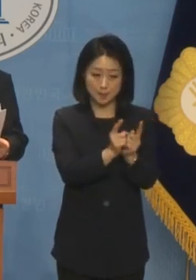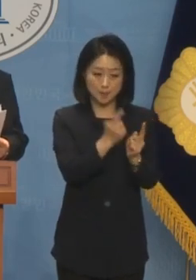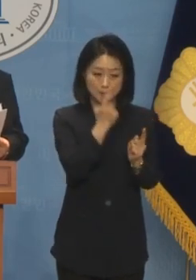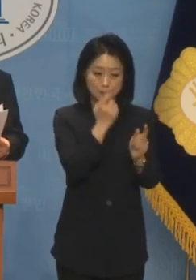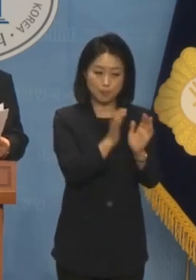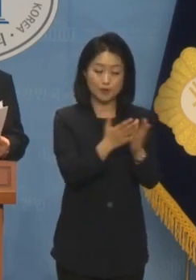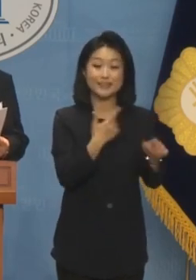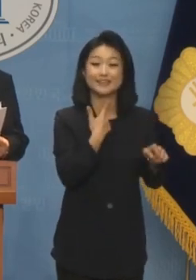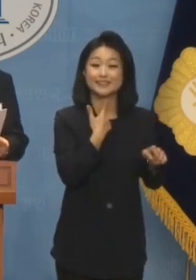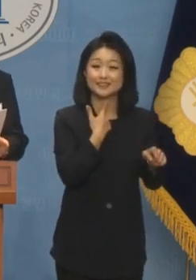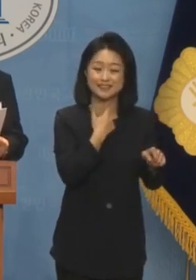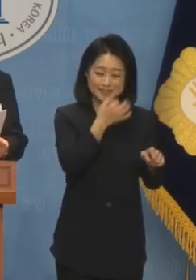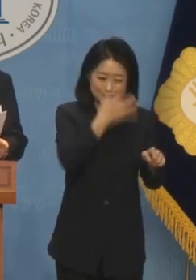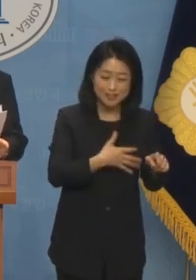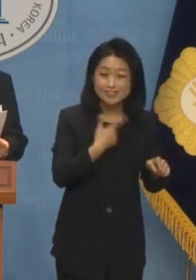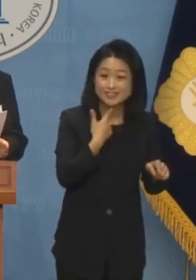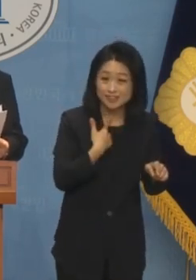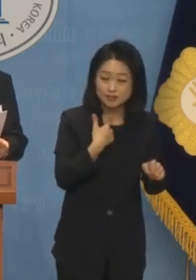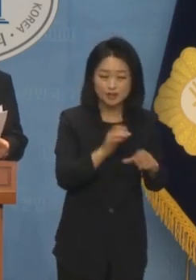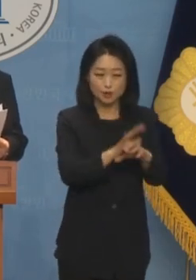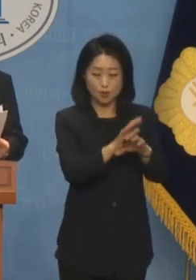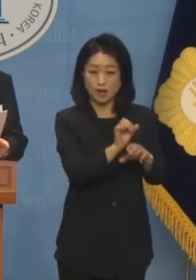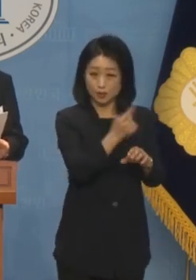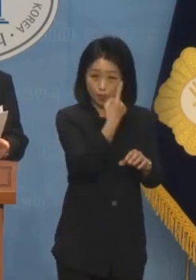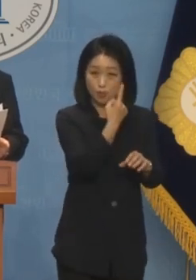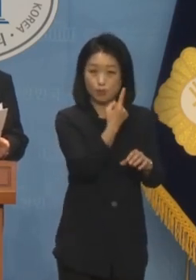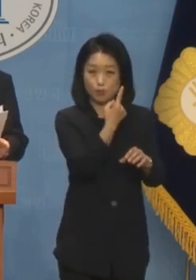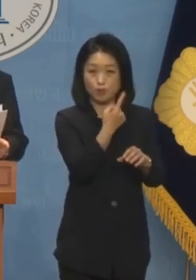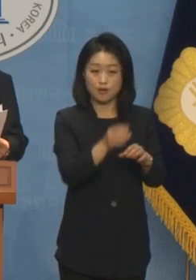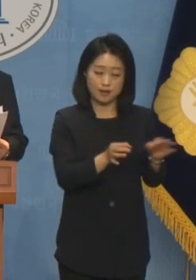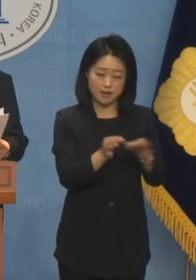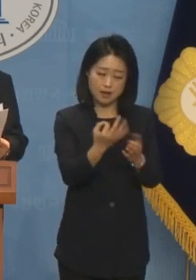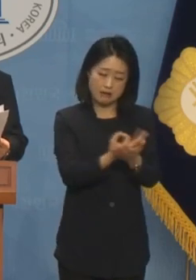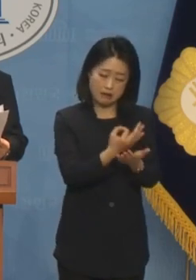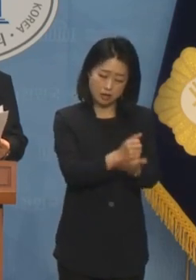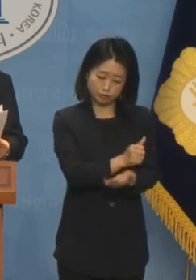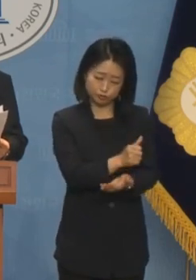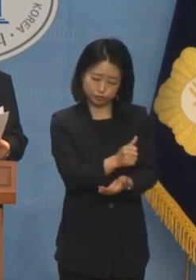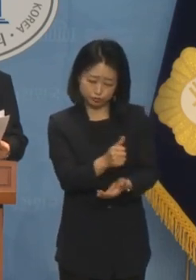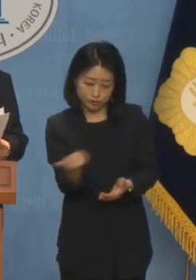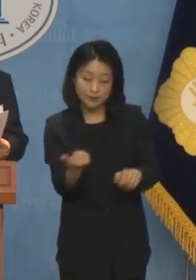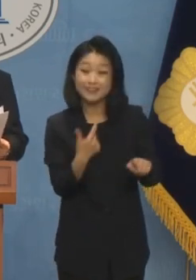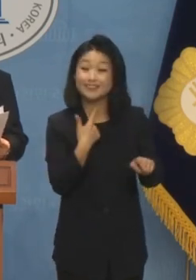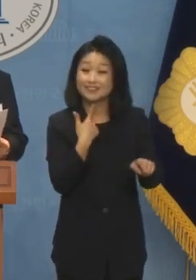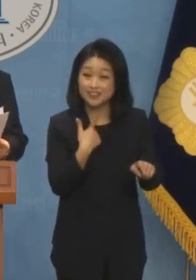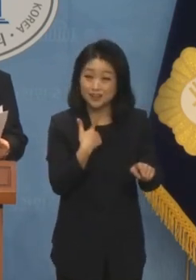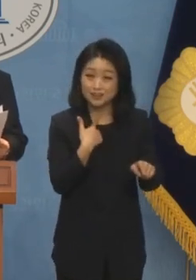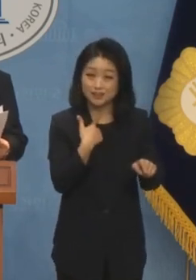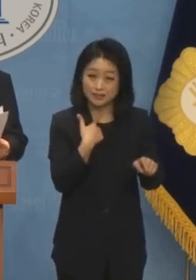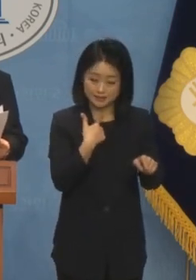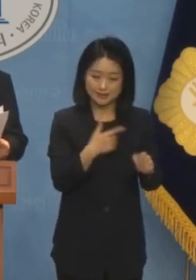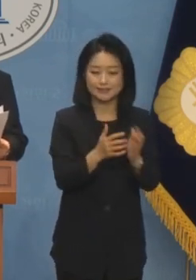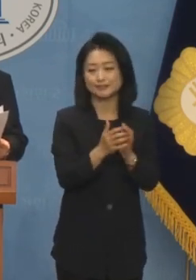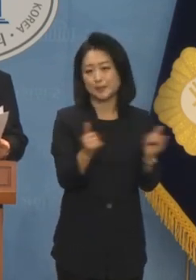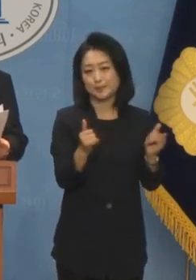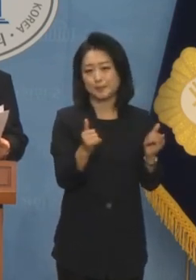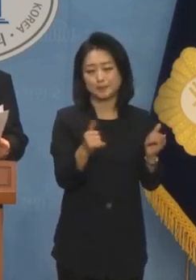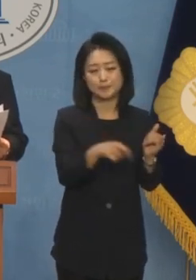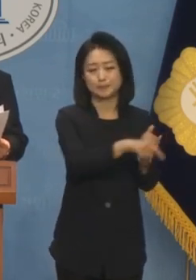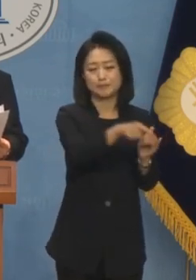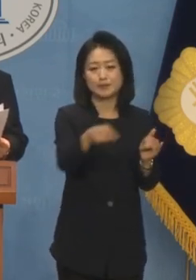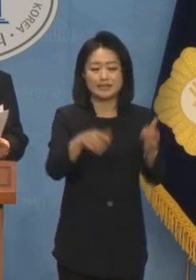당사자로 아직도 코로나 사태의 터널에서 헤어나오지 못하고 있는 소상공인 자영업자들에